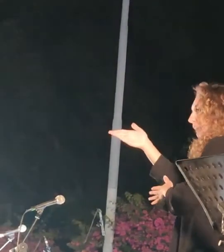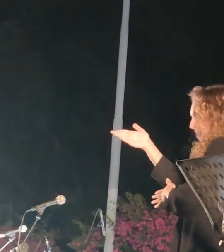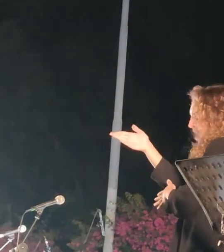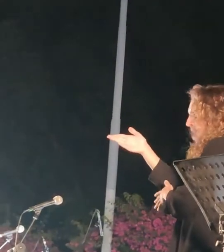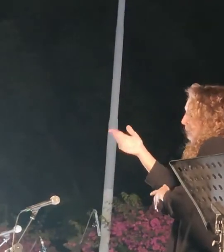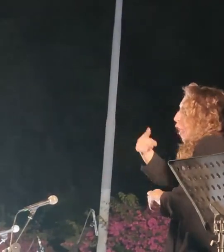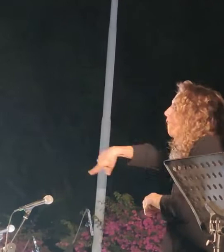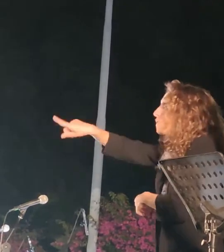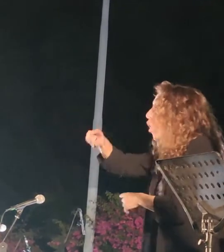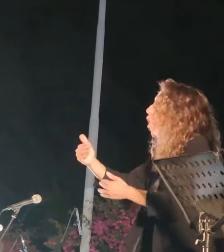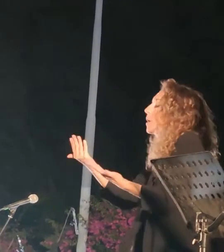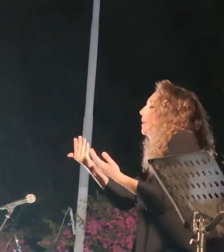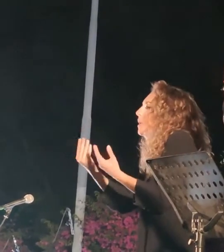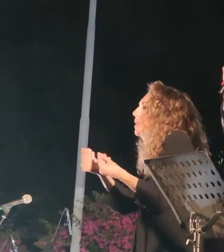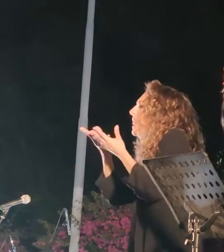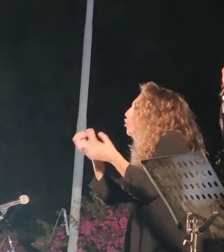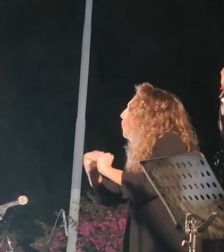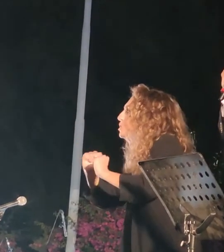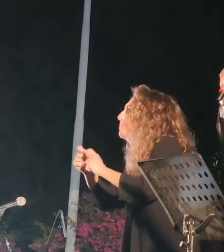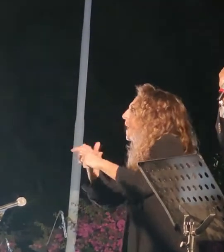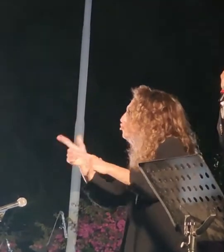avete permesso a questa città di avere